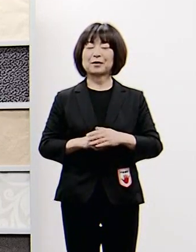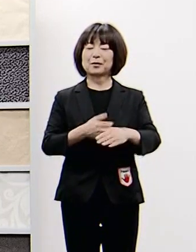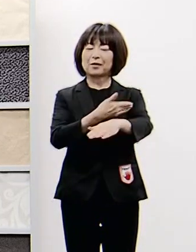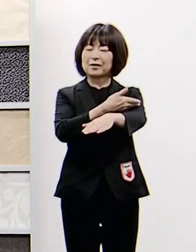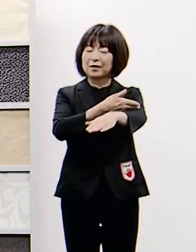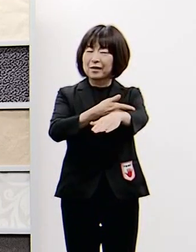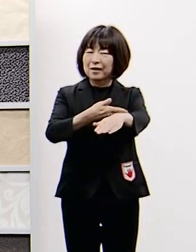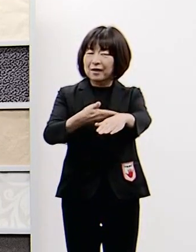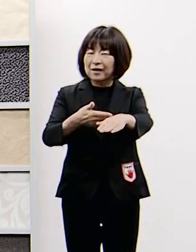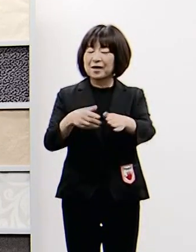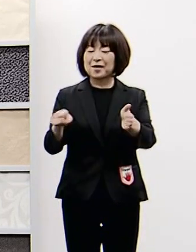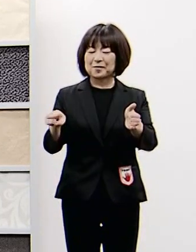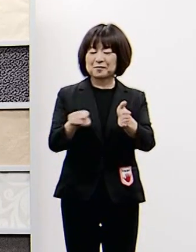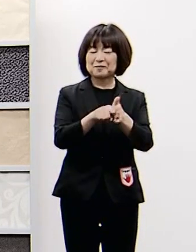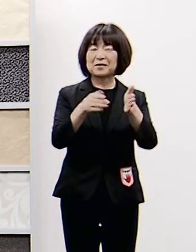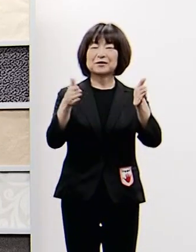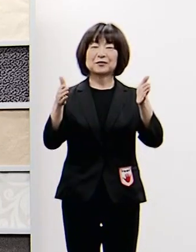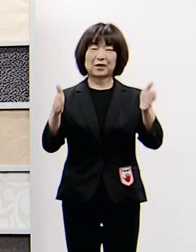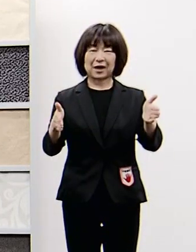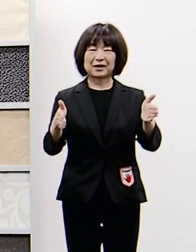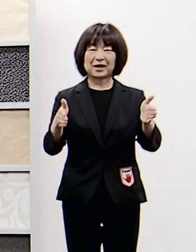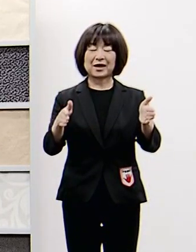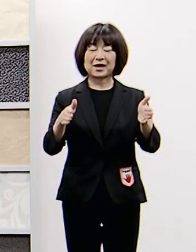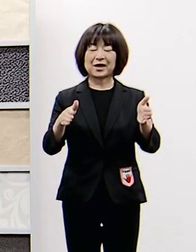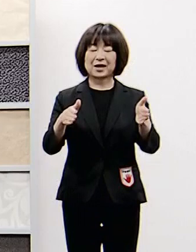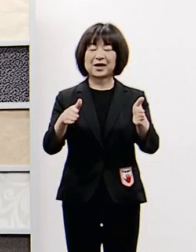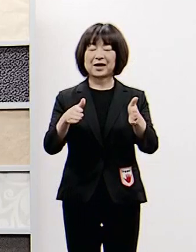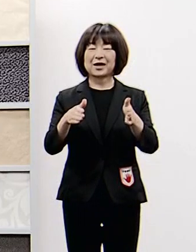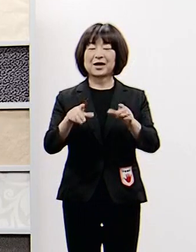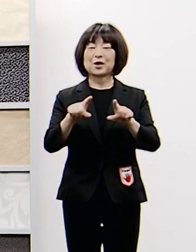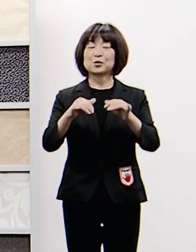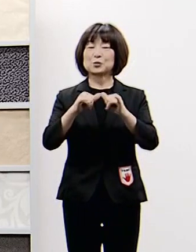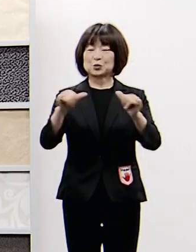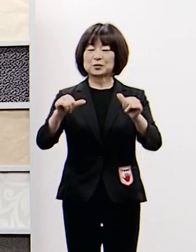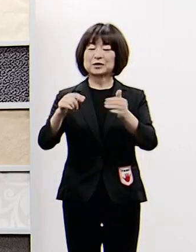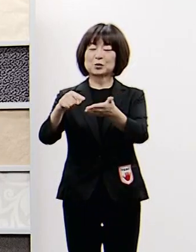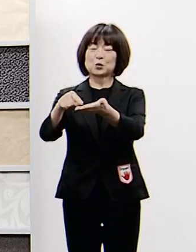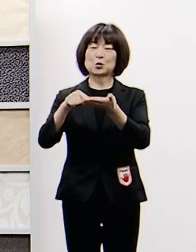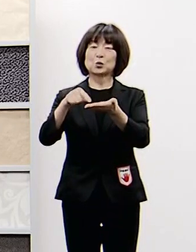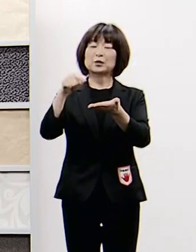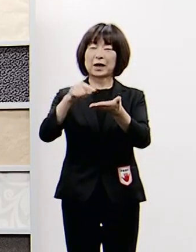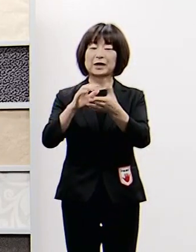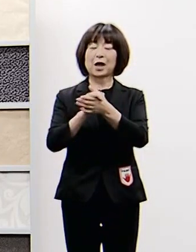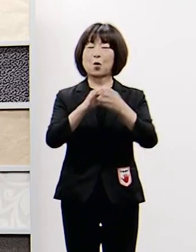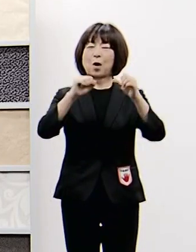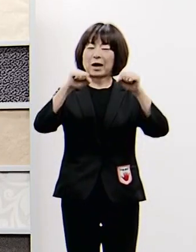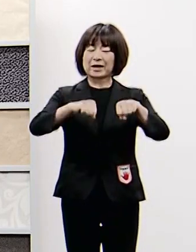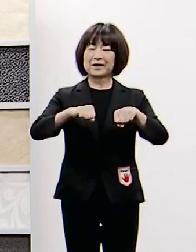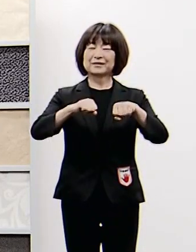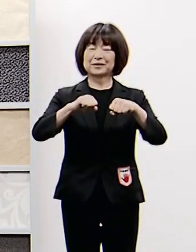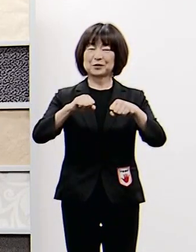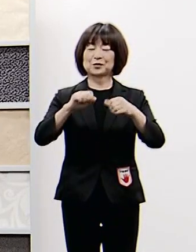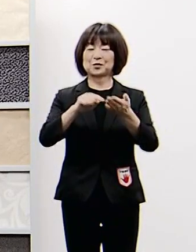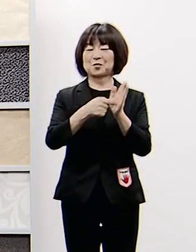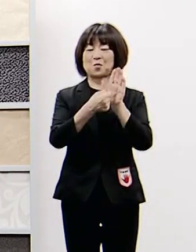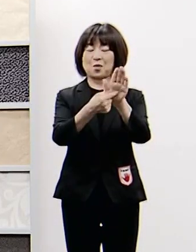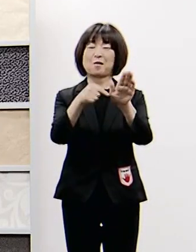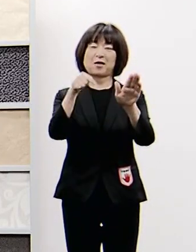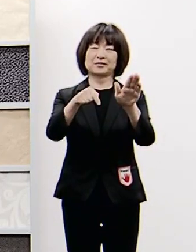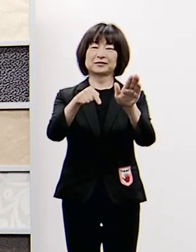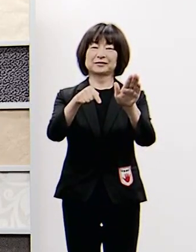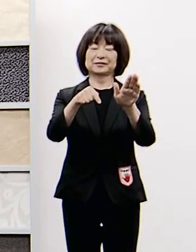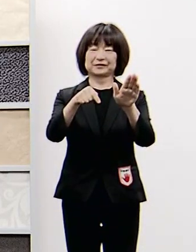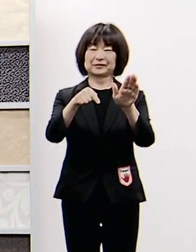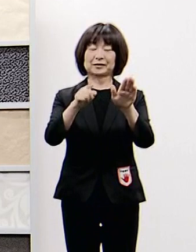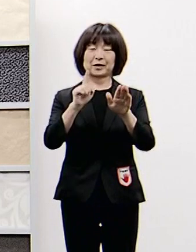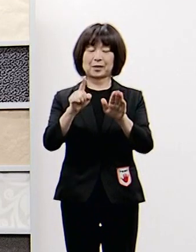私たちその住民訴訟に関するその若い案というのを出したんですでそれに2回出してますけどもあの2回目